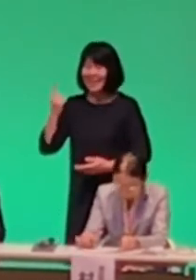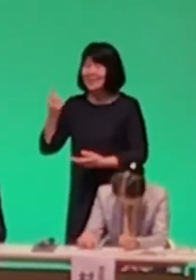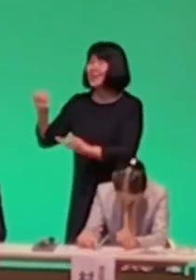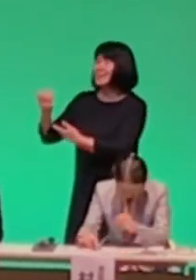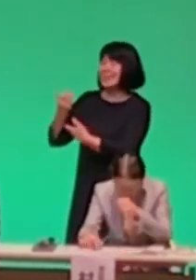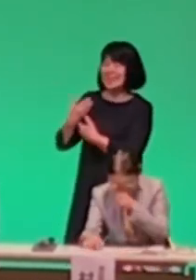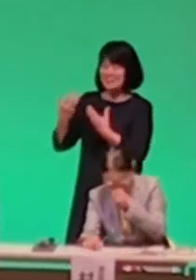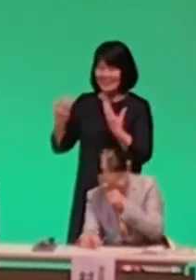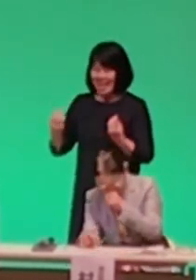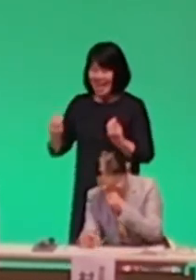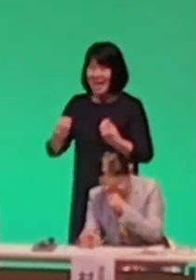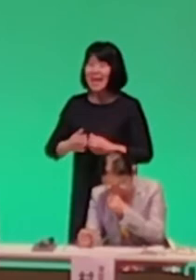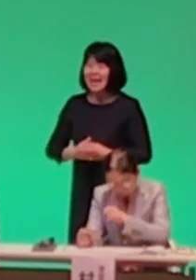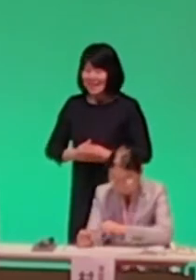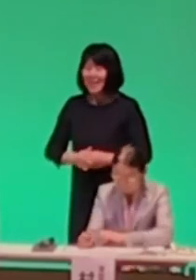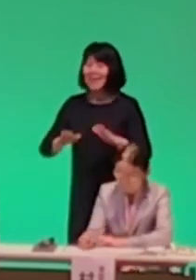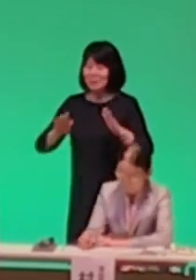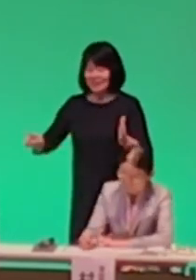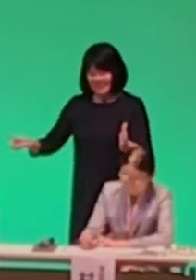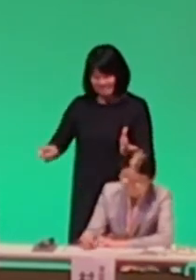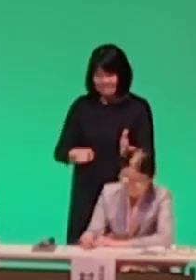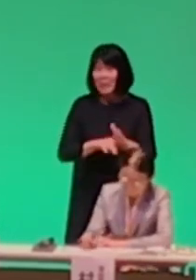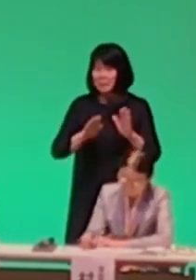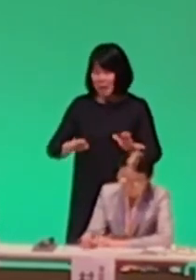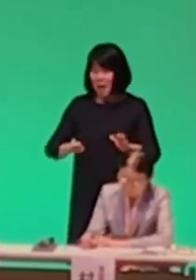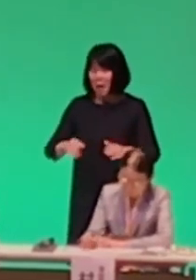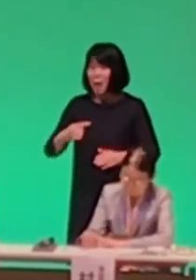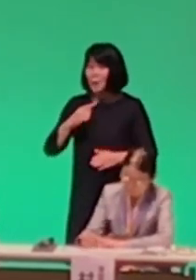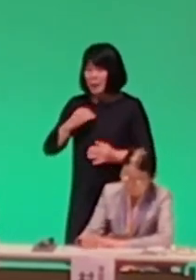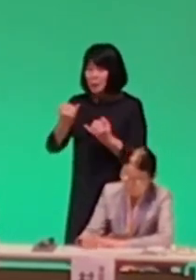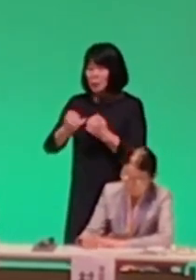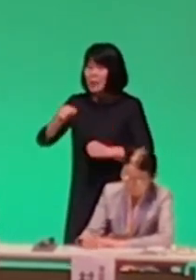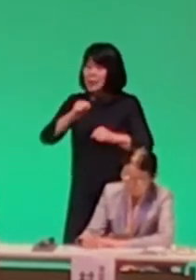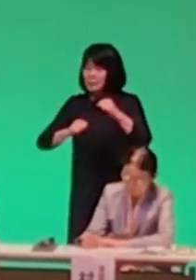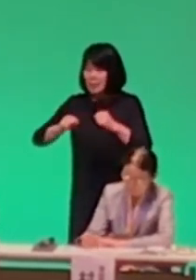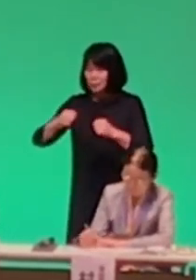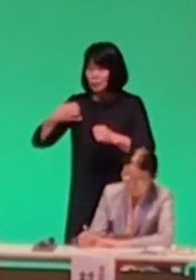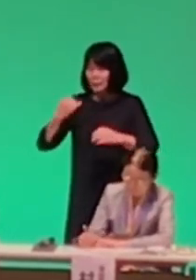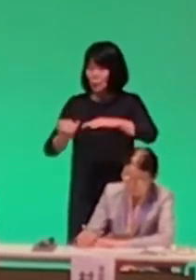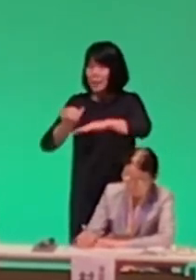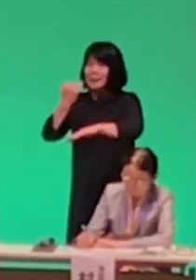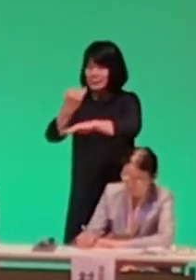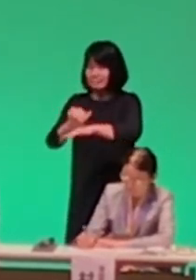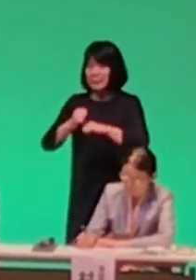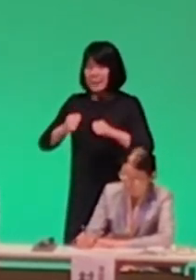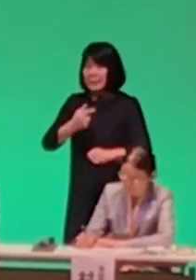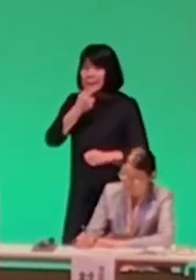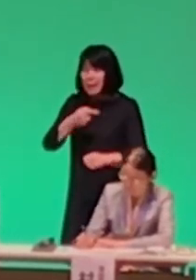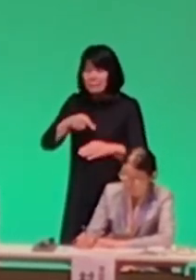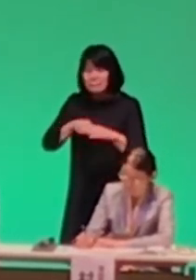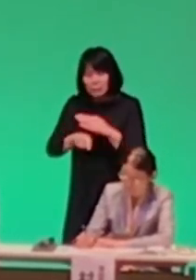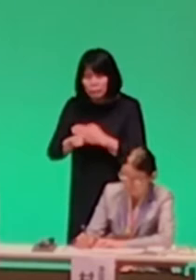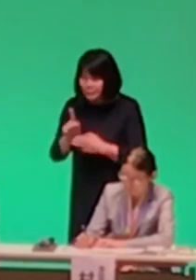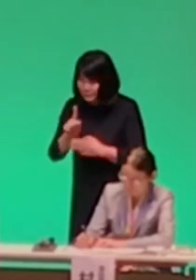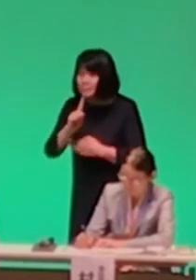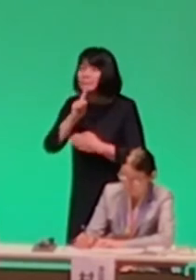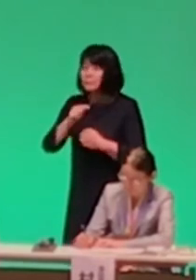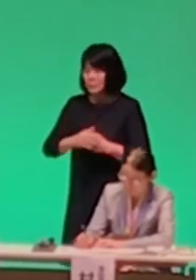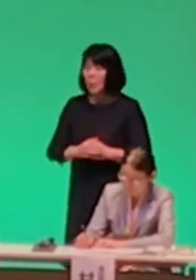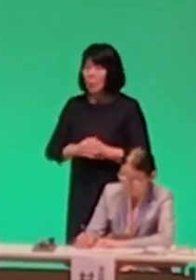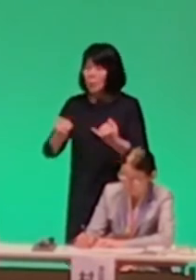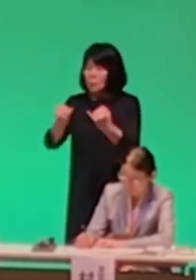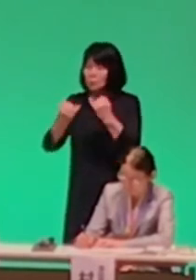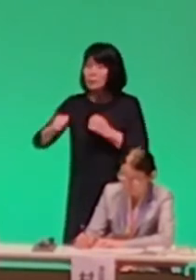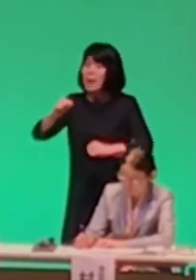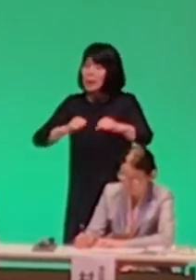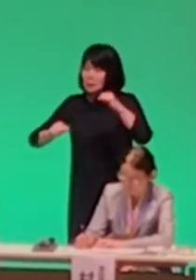していただいて、今日に至っています。私がなんで女性活躍担当大臣をやりたいかとずっと思ってたかというと、女